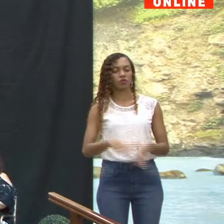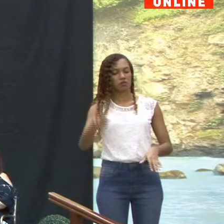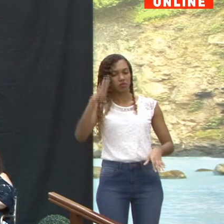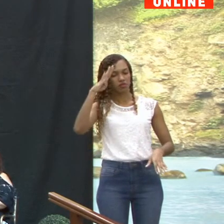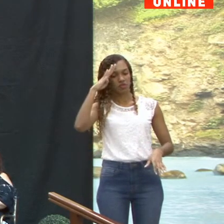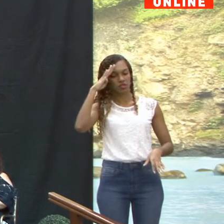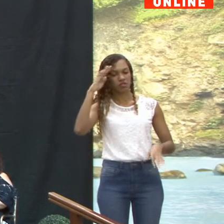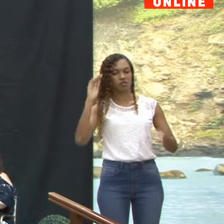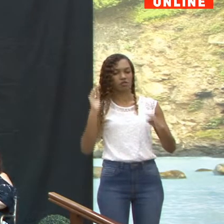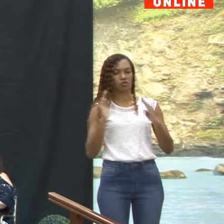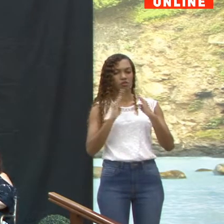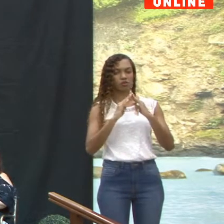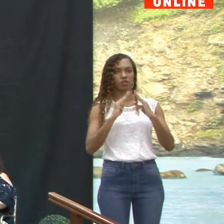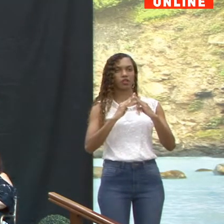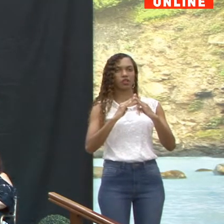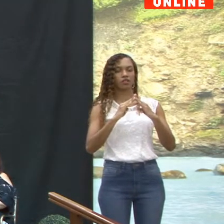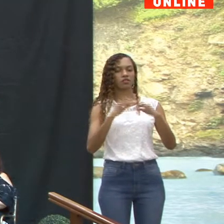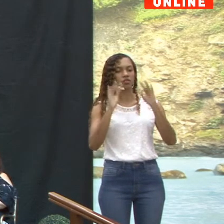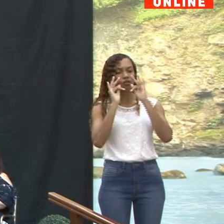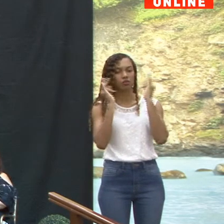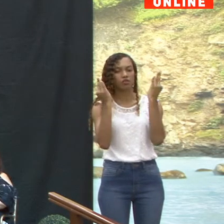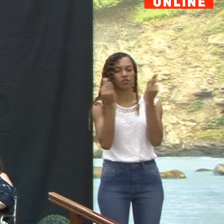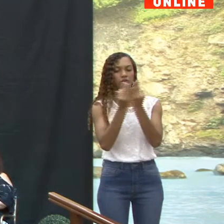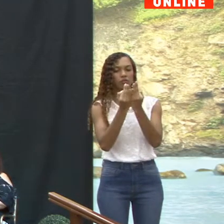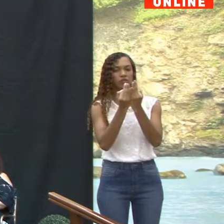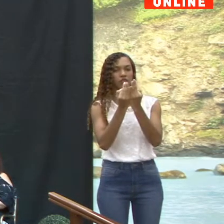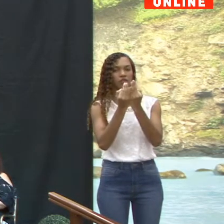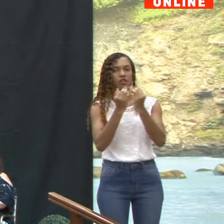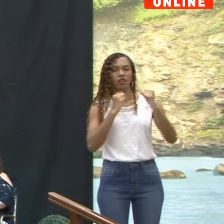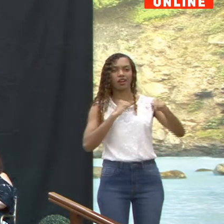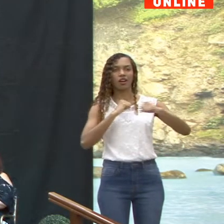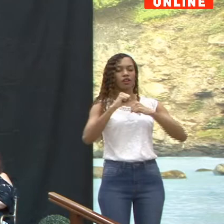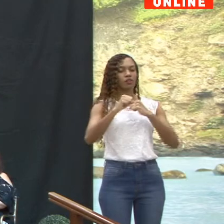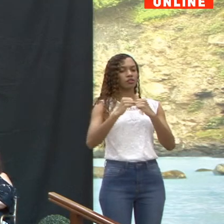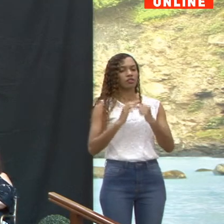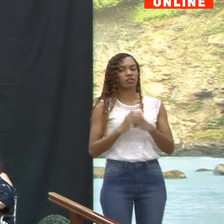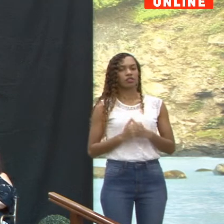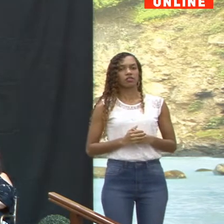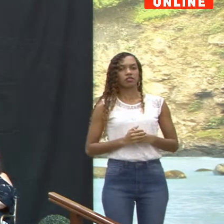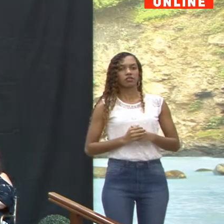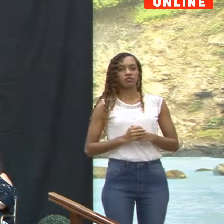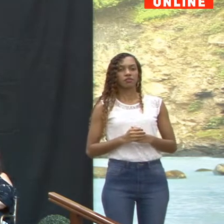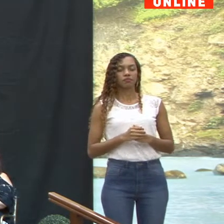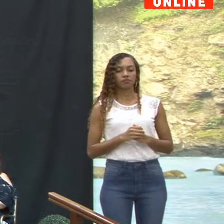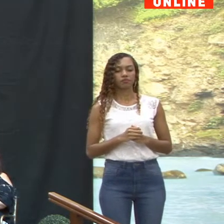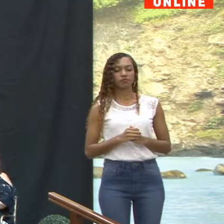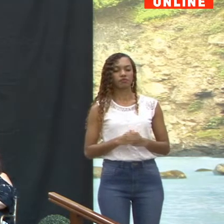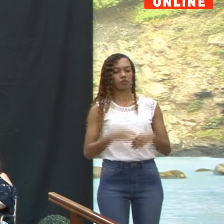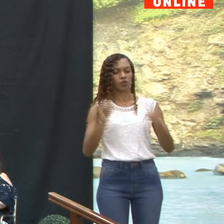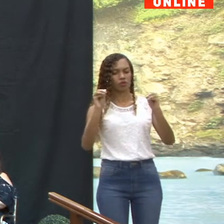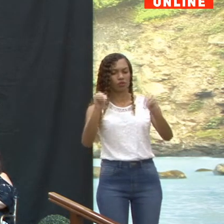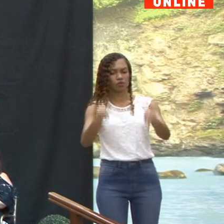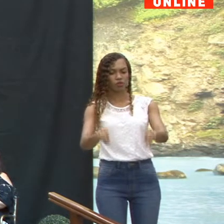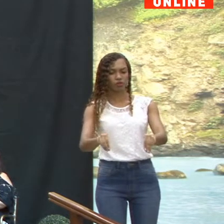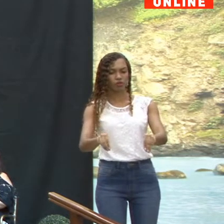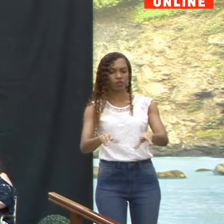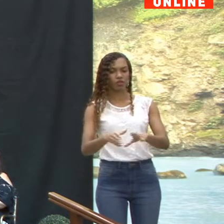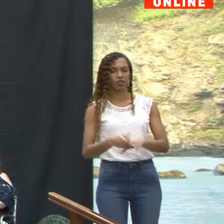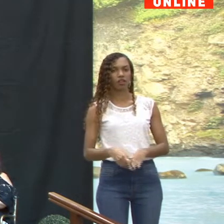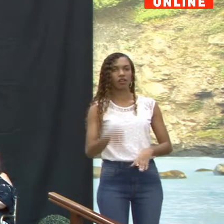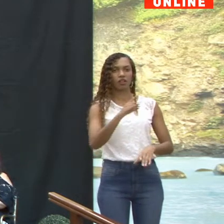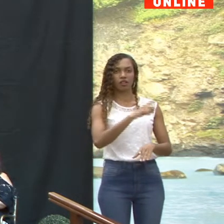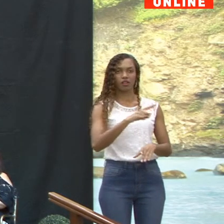casa, a tua família, a lutar. Põe eles na tua luta, mostra eles, ensina eles o caminho,